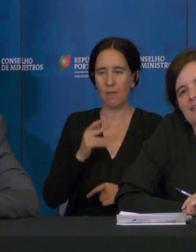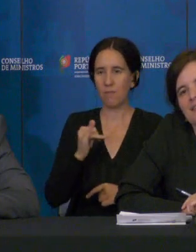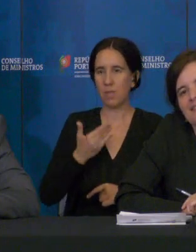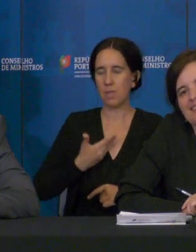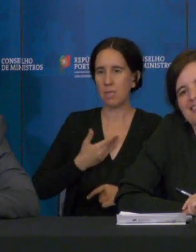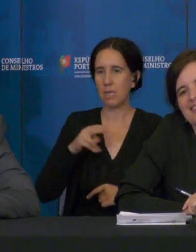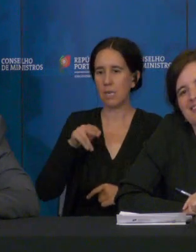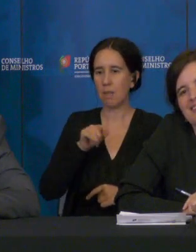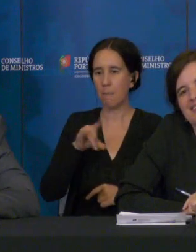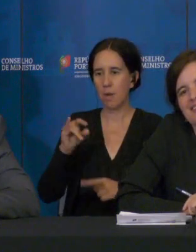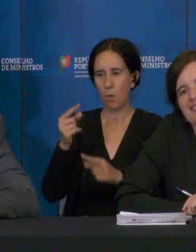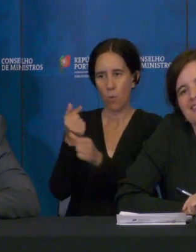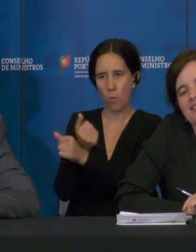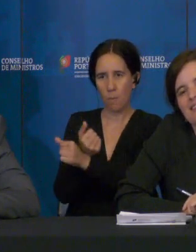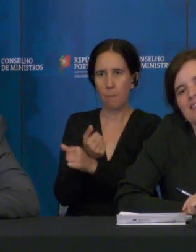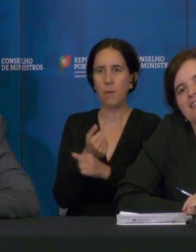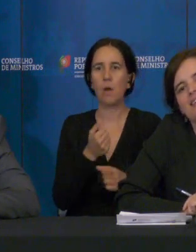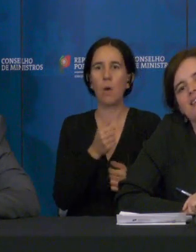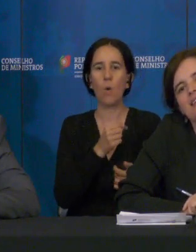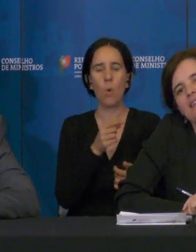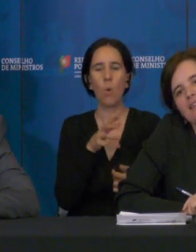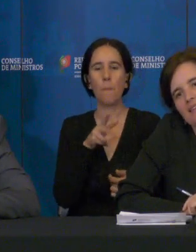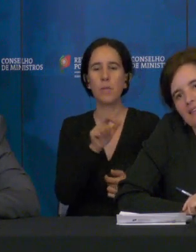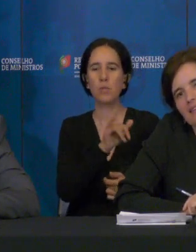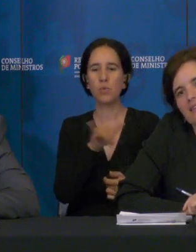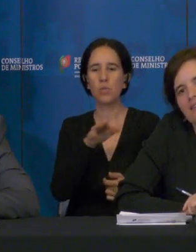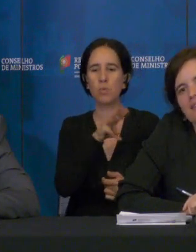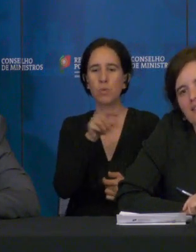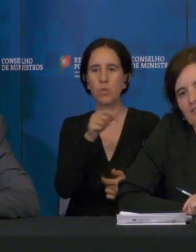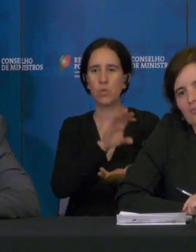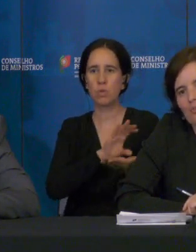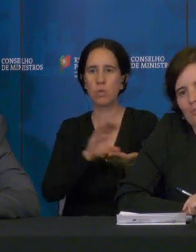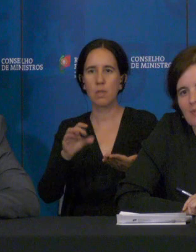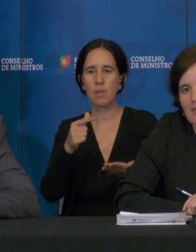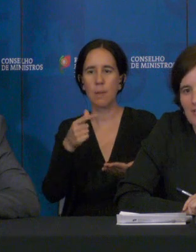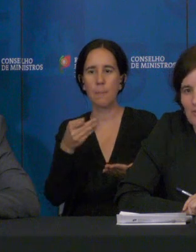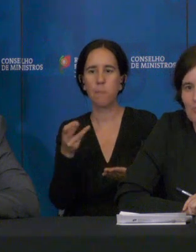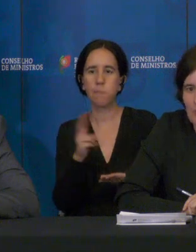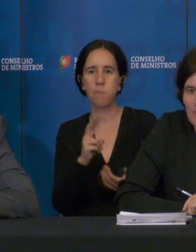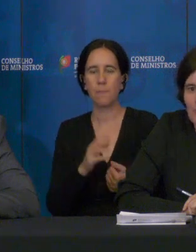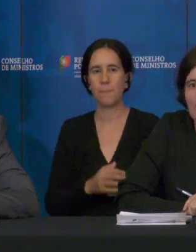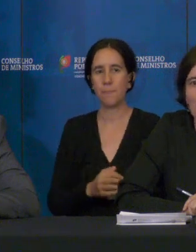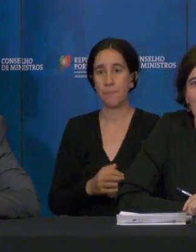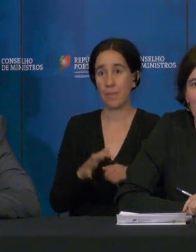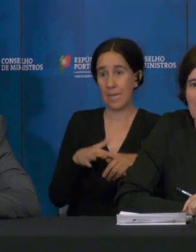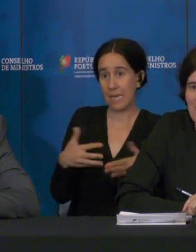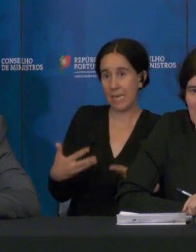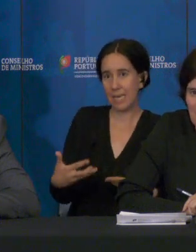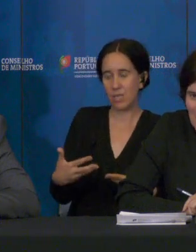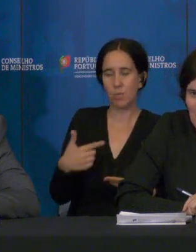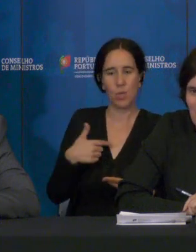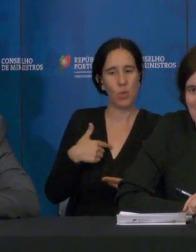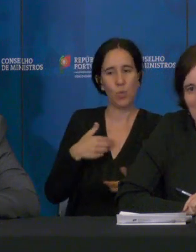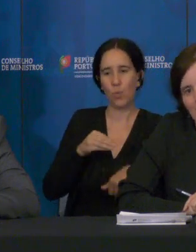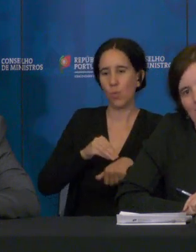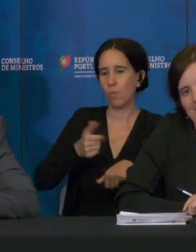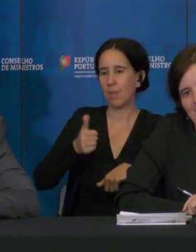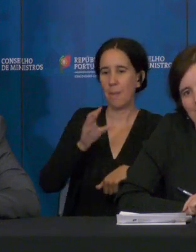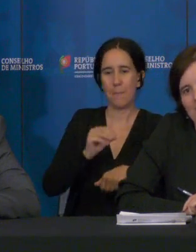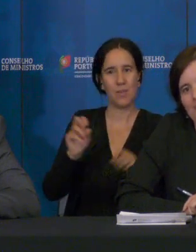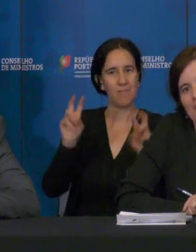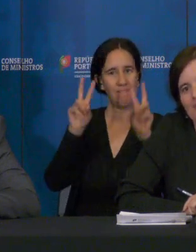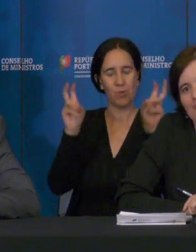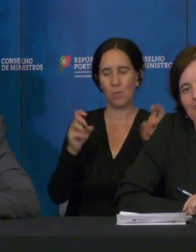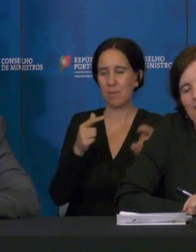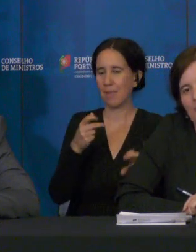Manter o quadro acionista como está e injetar os 1.200 milhões de euros da TAP? Neste momento eu não vou fazer mais comentários sobre a